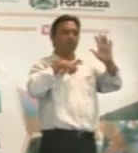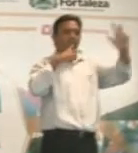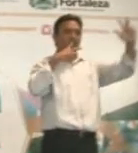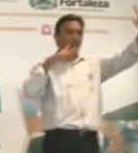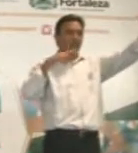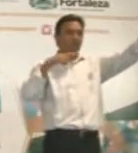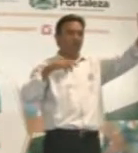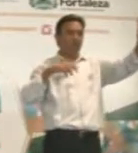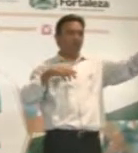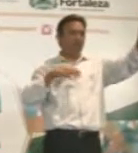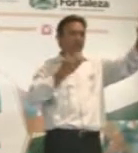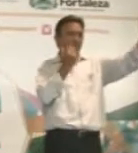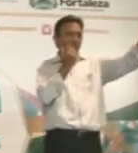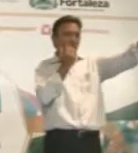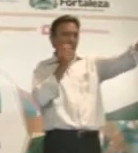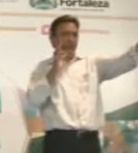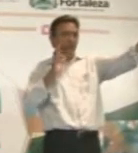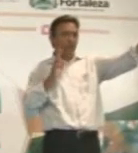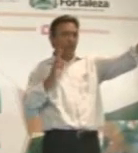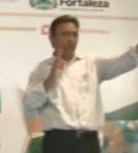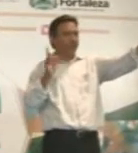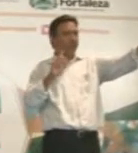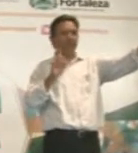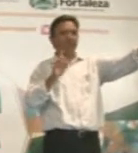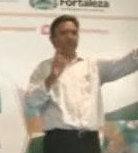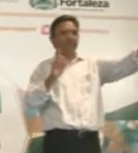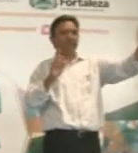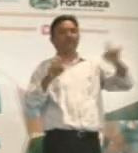E ainda existe a questão nutricional.